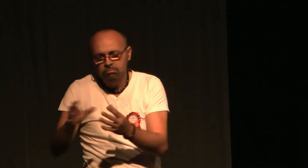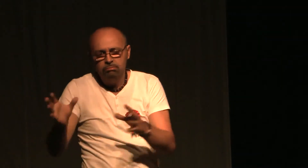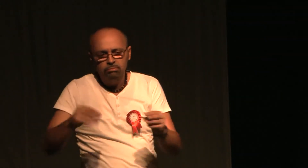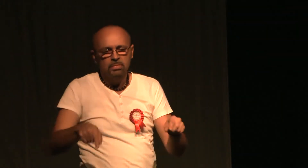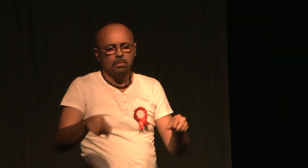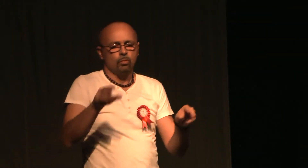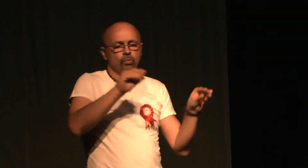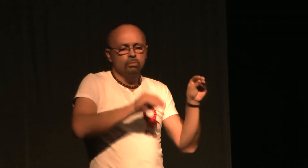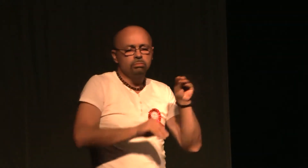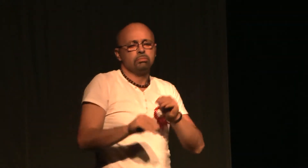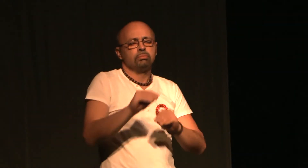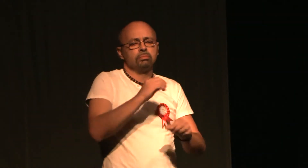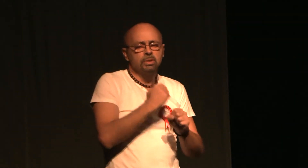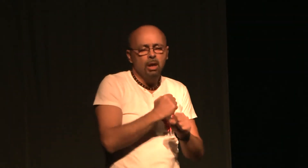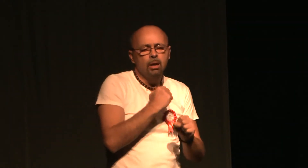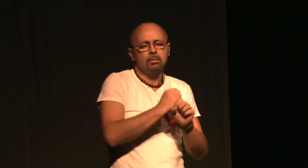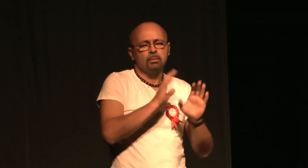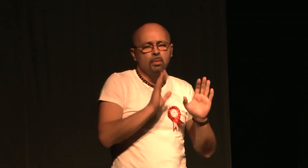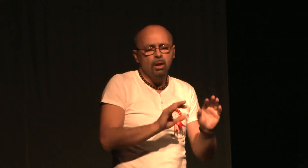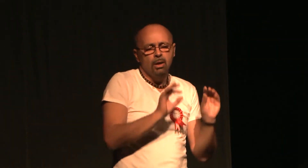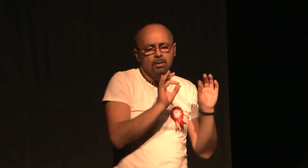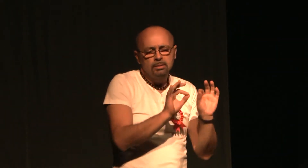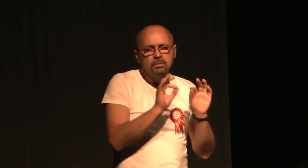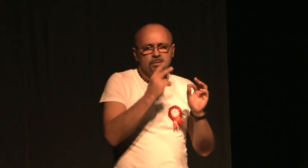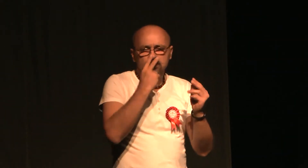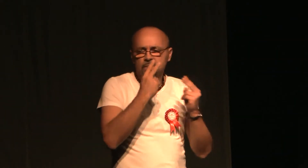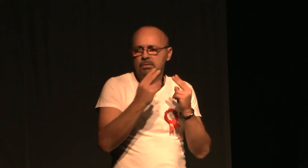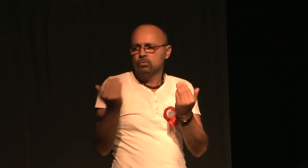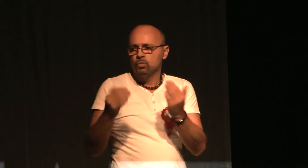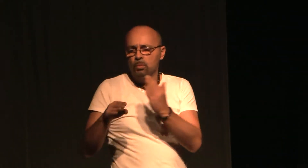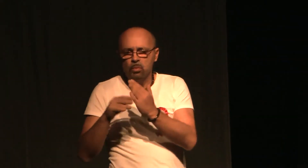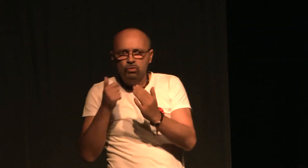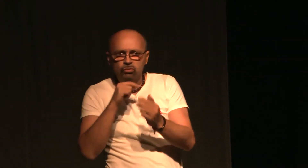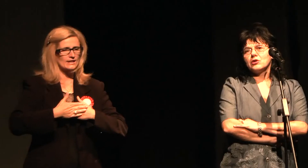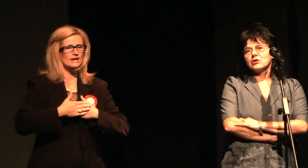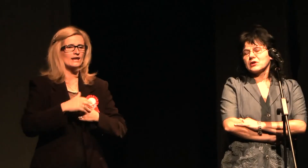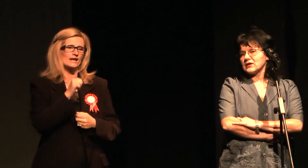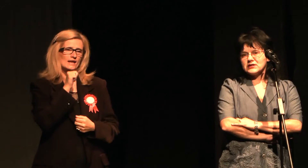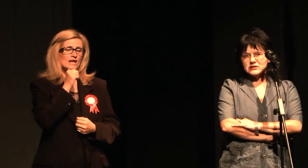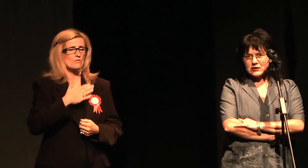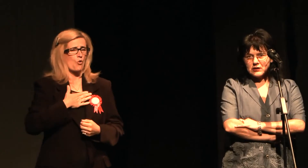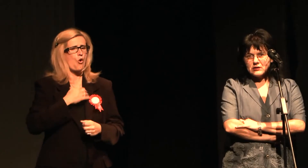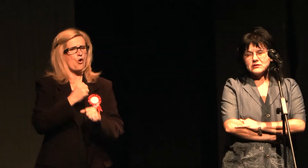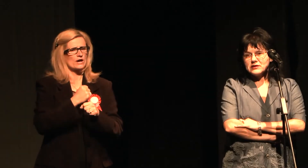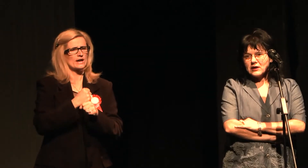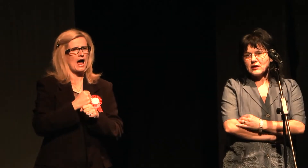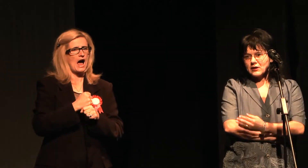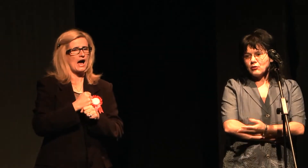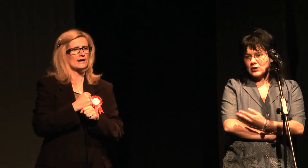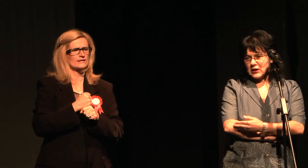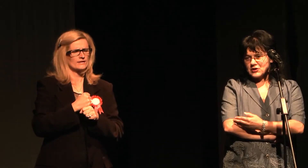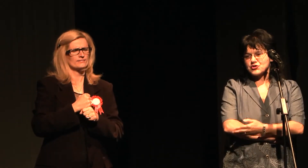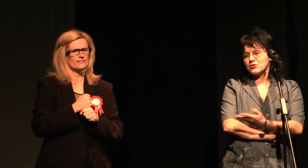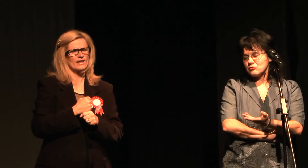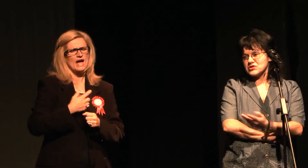arhive tražio, nalazio sačuvane snimke. Rad je daleko lakši uz